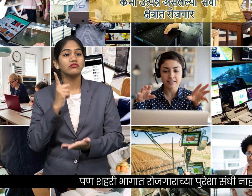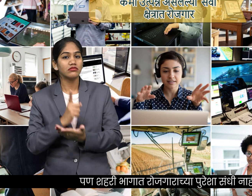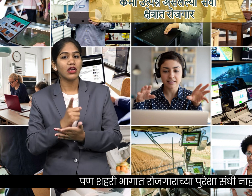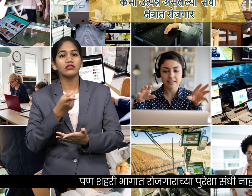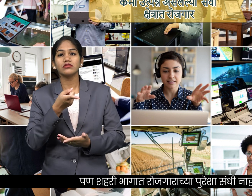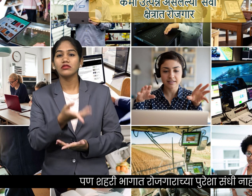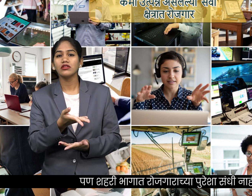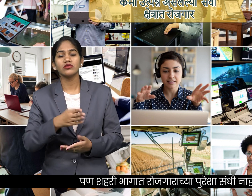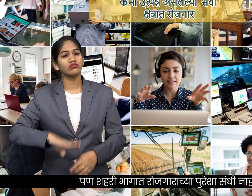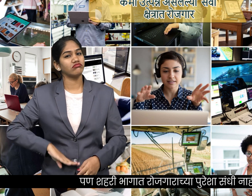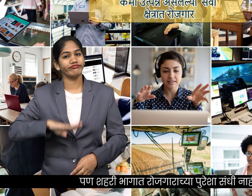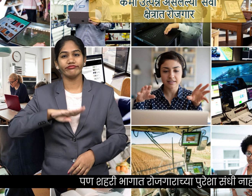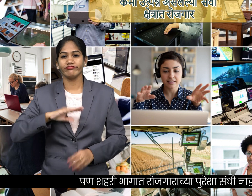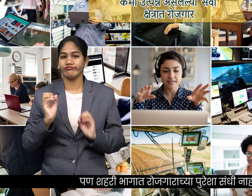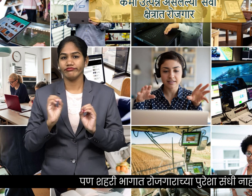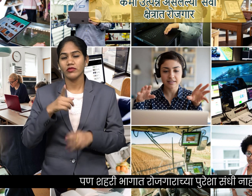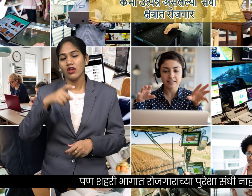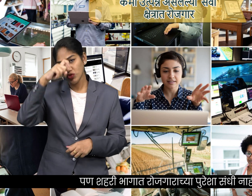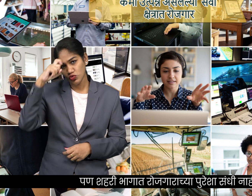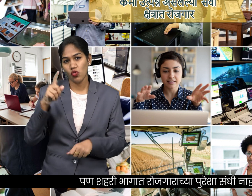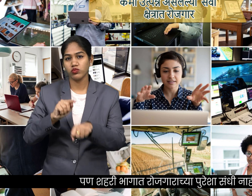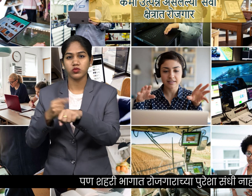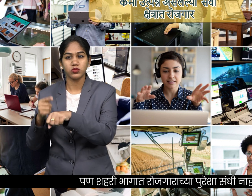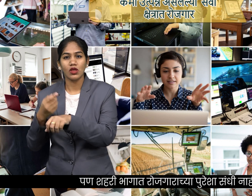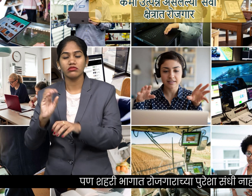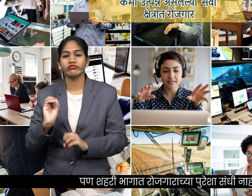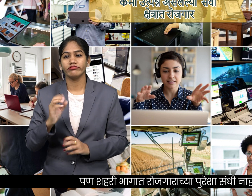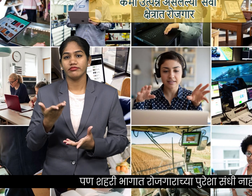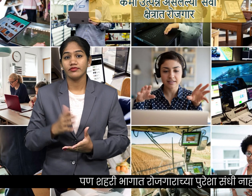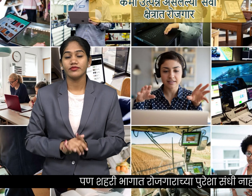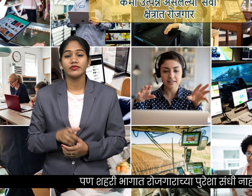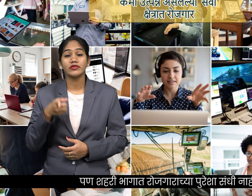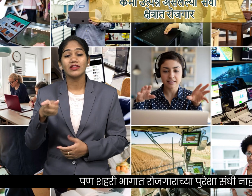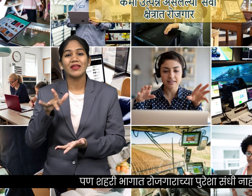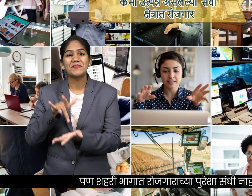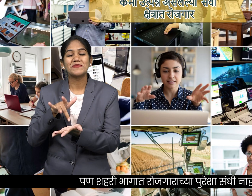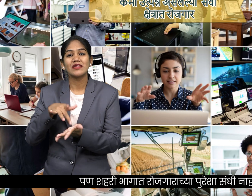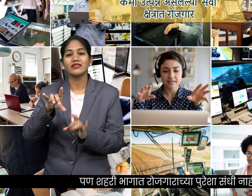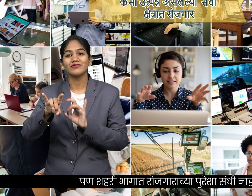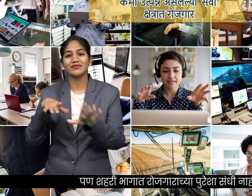पण शहरी भागातील रोजगाराच्या पुरेशी संधी नाहीत.